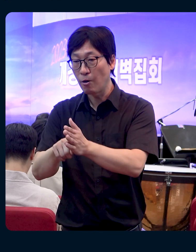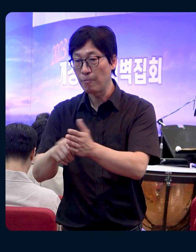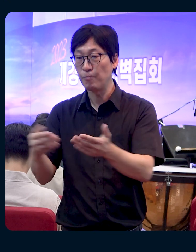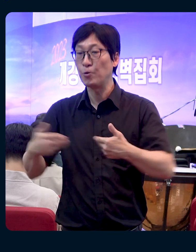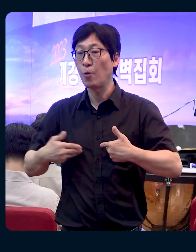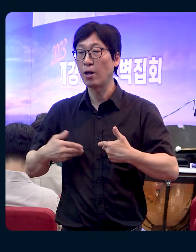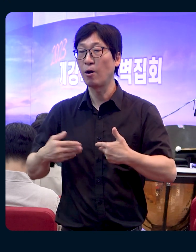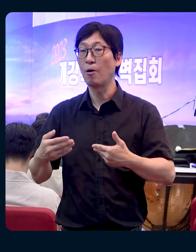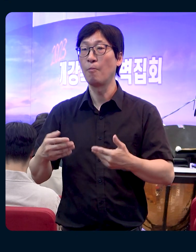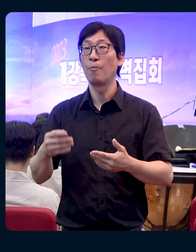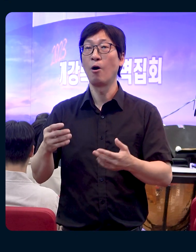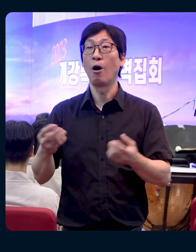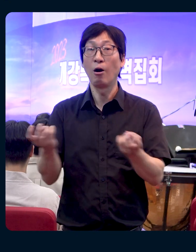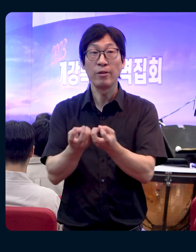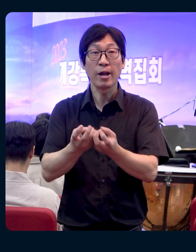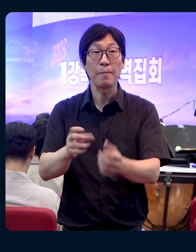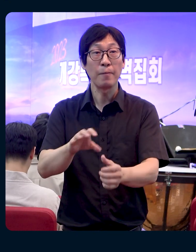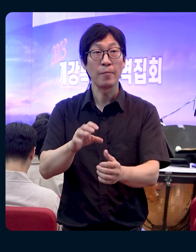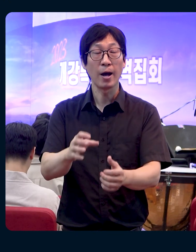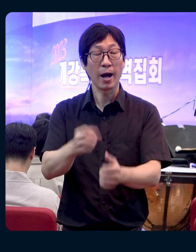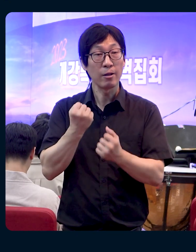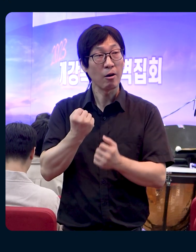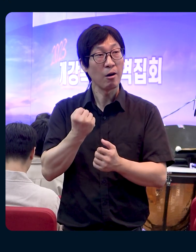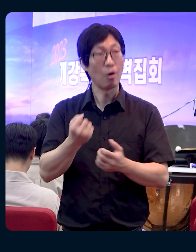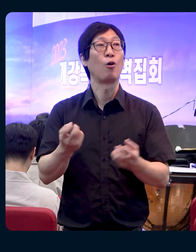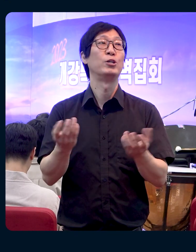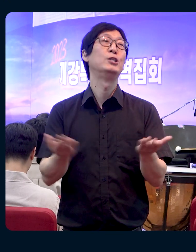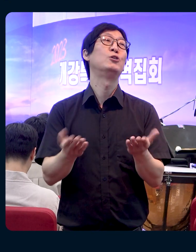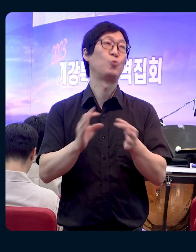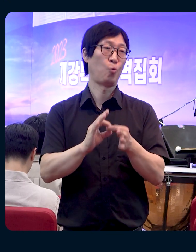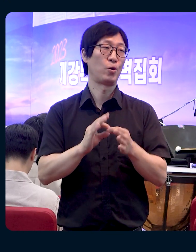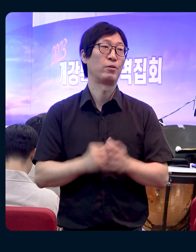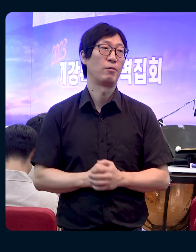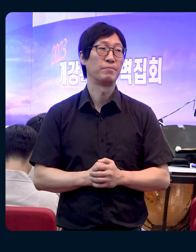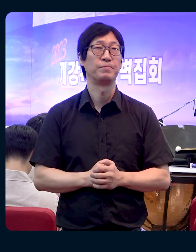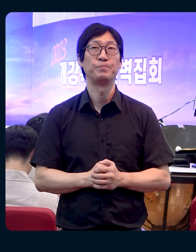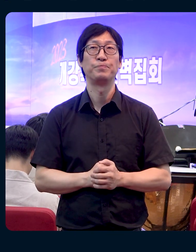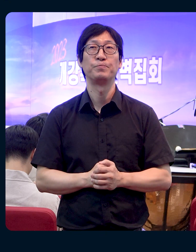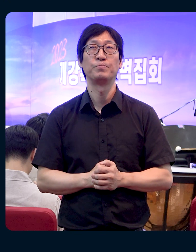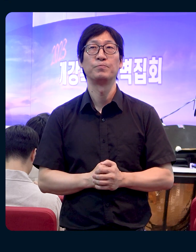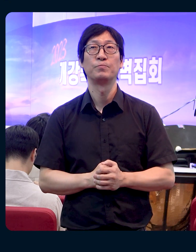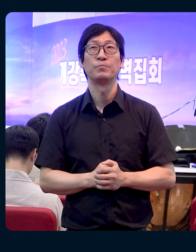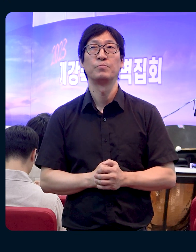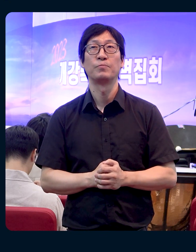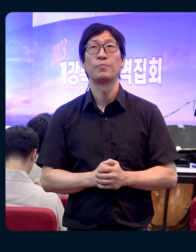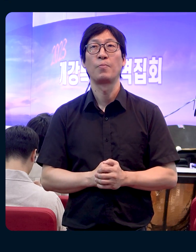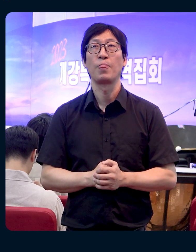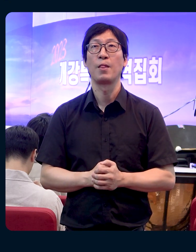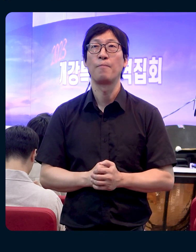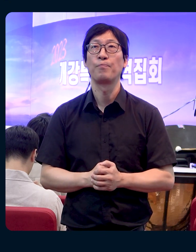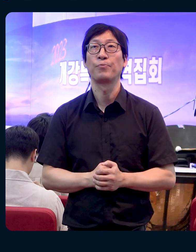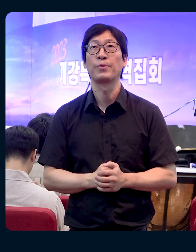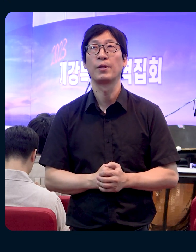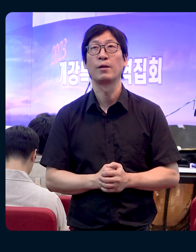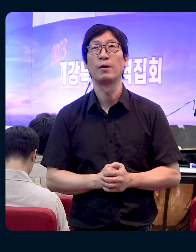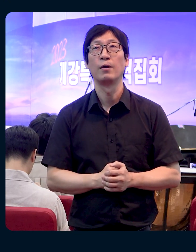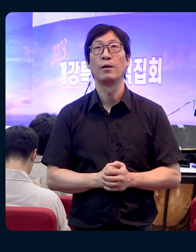것이다. 그러니까 이래서 열심히 돈 버는 거 중요한 거예요. 절대 그것이